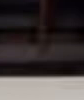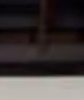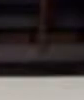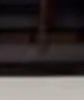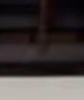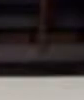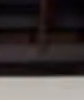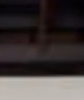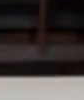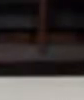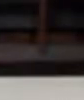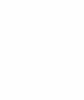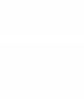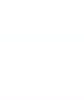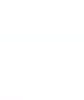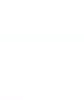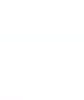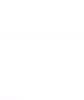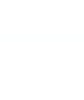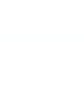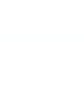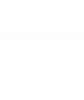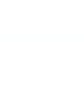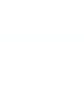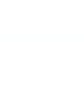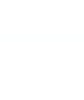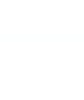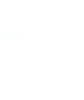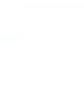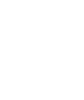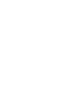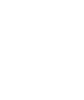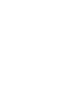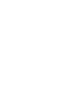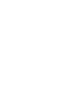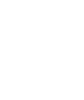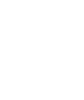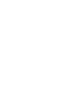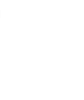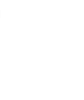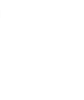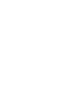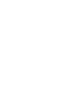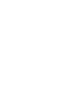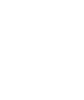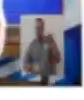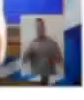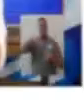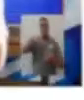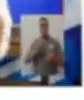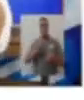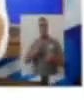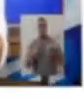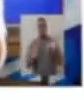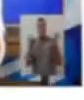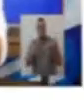e o programa chamado conectar aí deve beneficiar cerca de meio milhão de estudantes da rede pública de ensino em